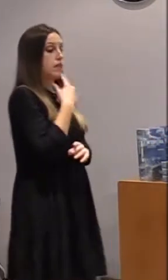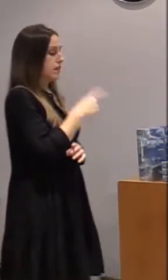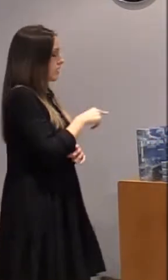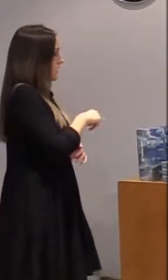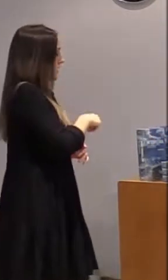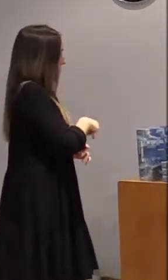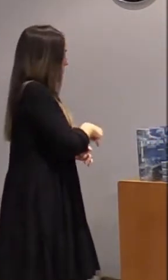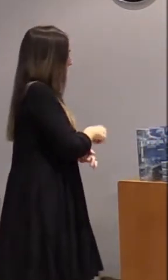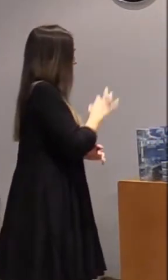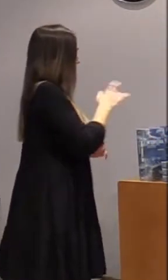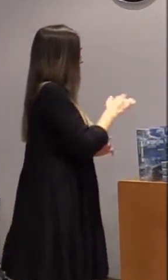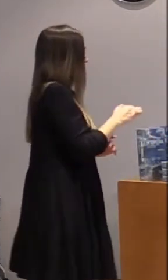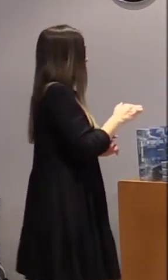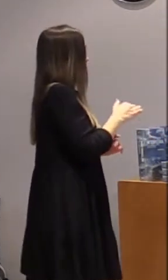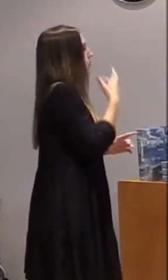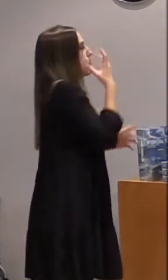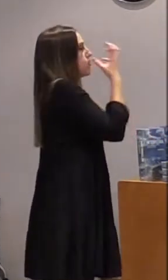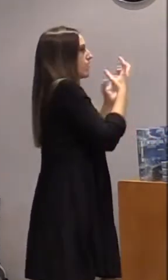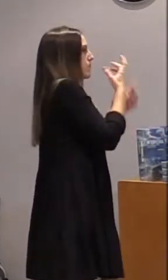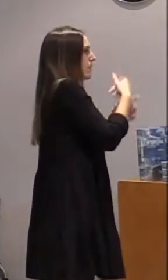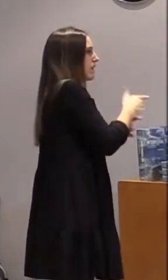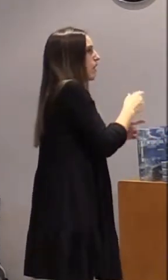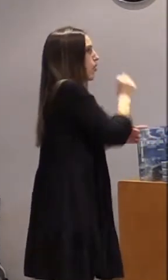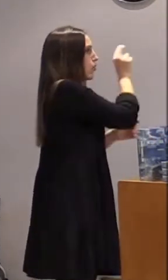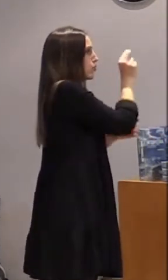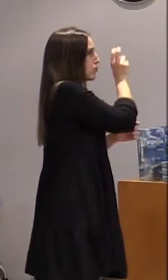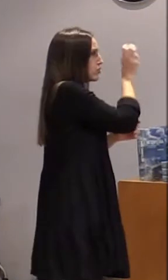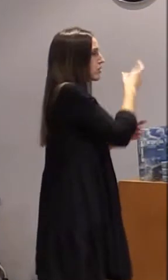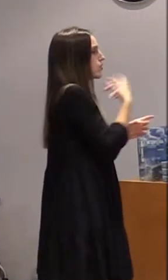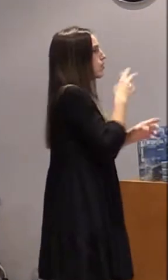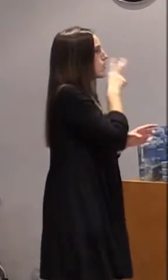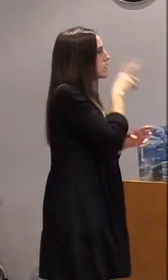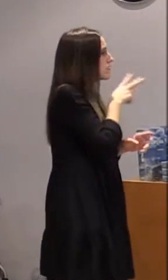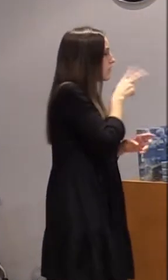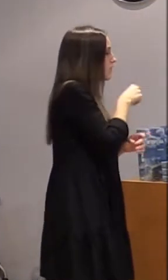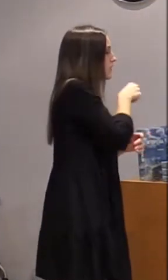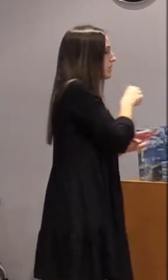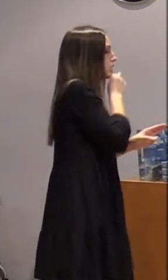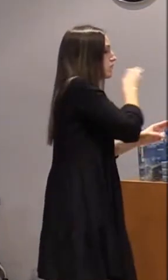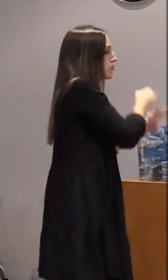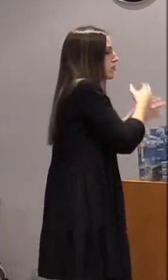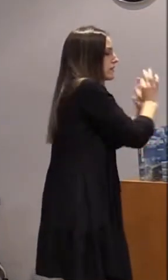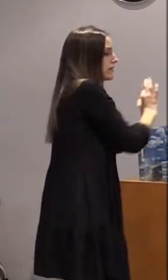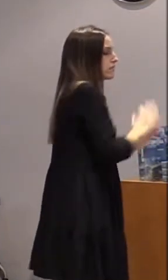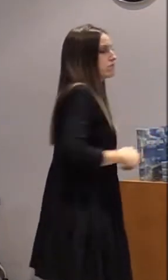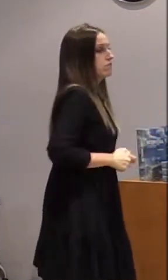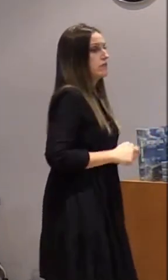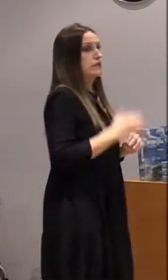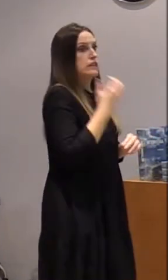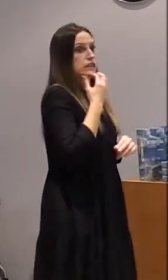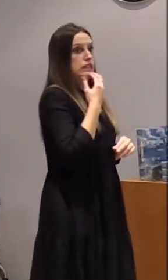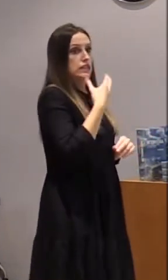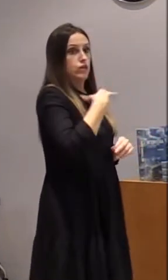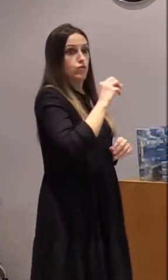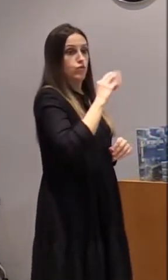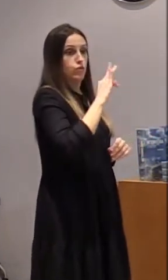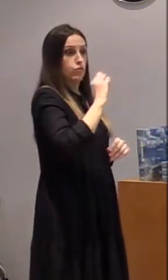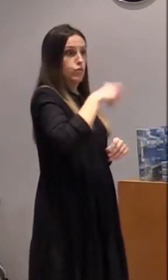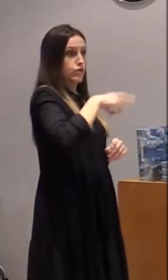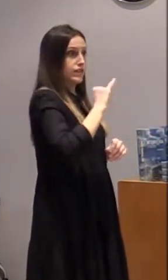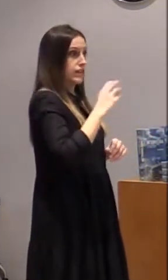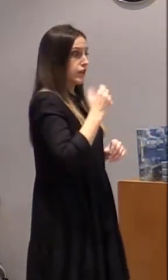insecto es un escarabajo, no sé qué, ese es un mosquito, no sé cuántos, o esa planta, esa hierbita es esta especie. Si vas con un botánico es maravilloso, pues te